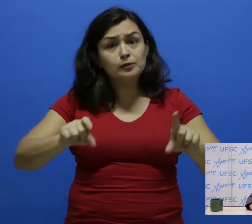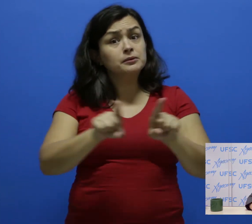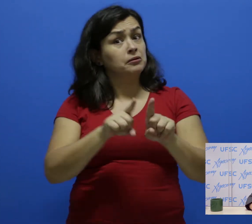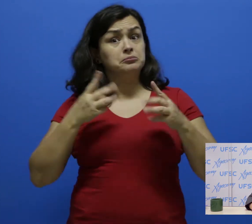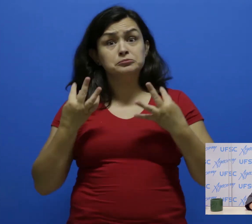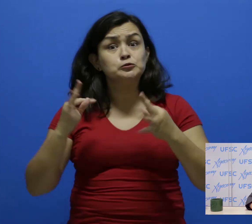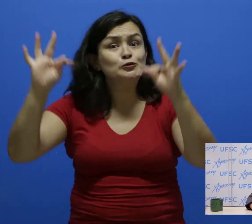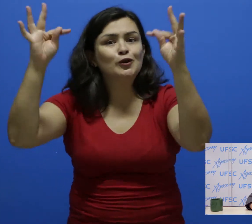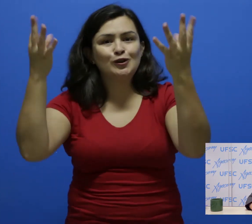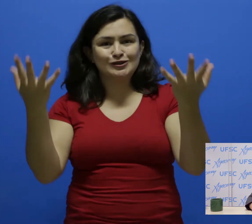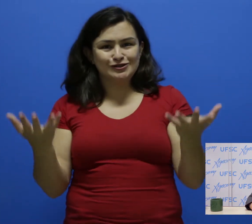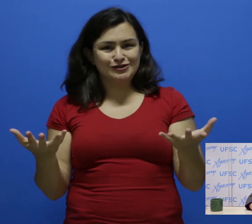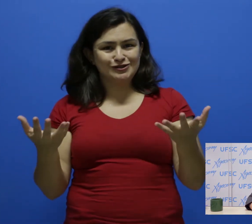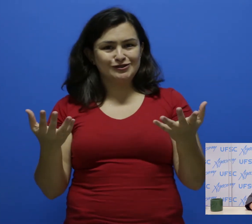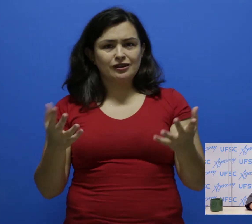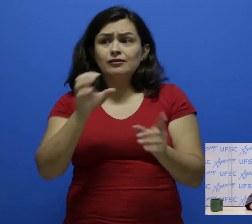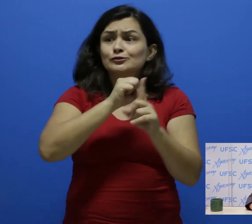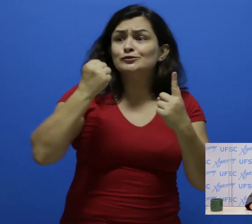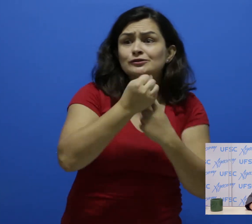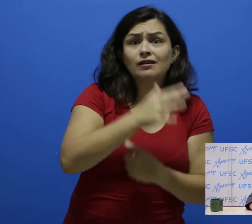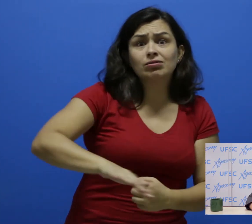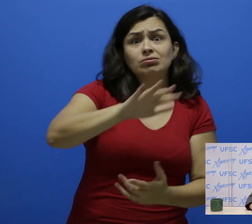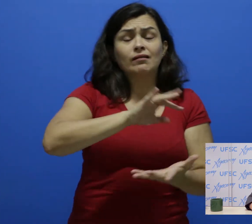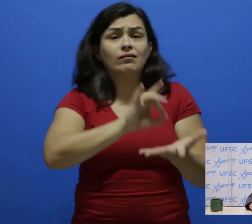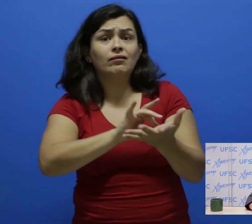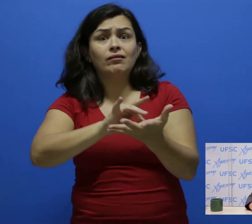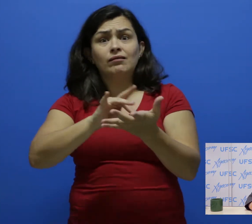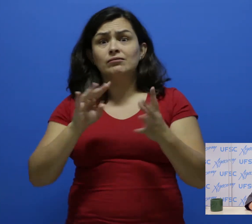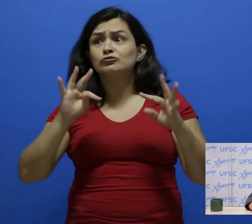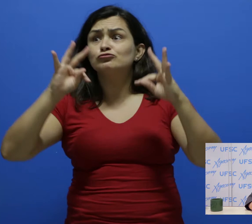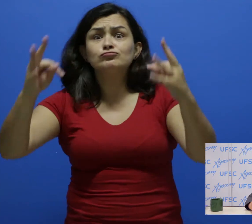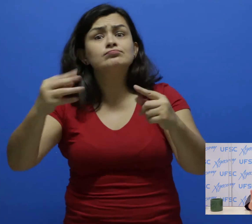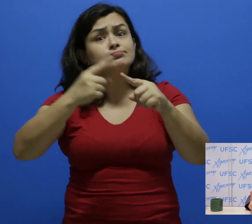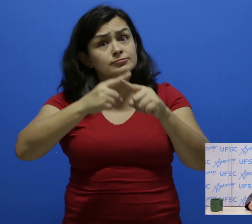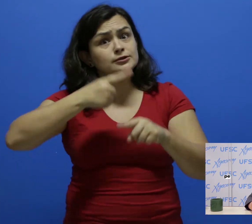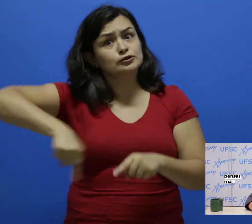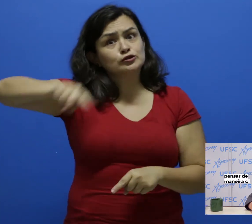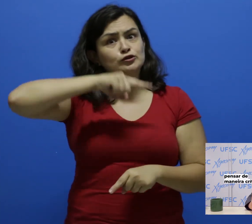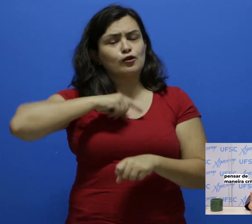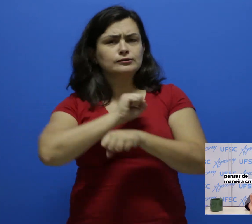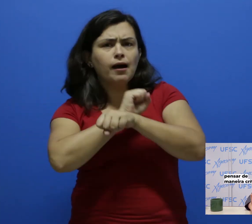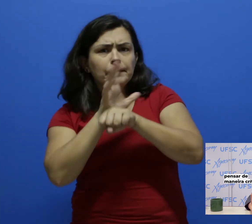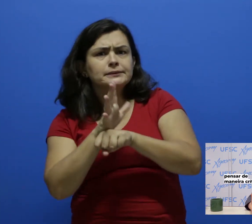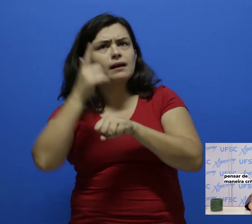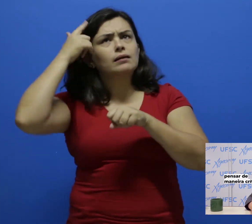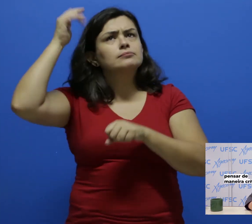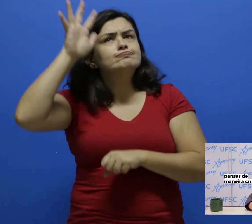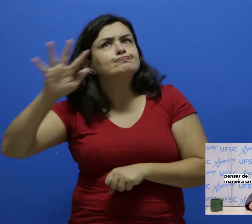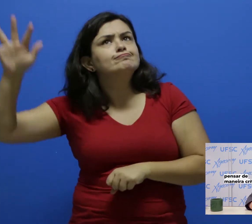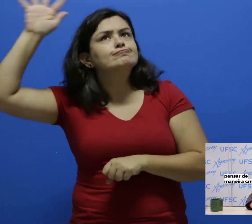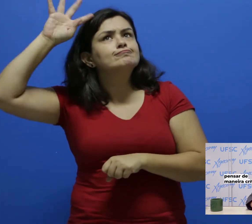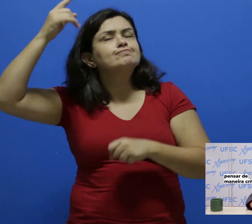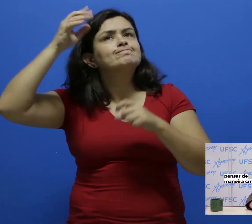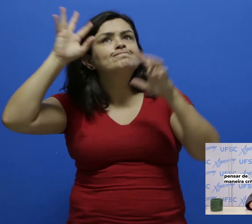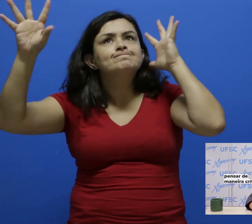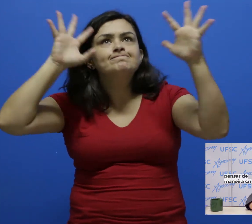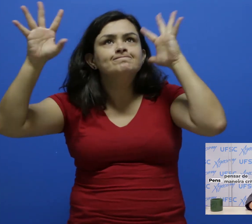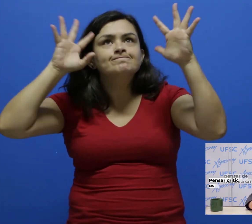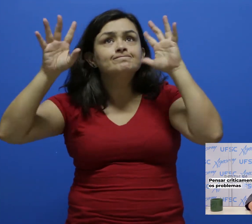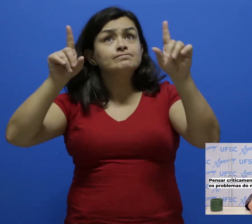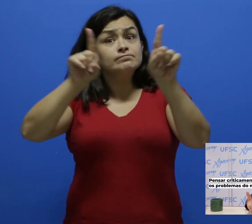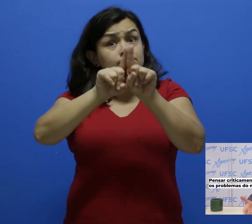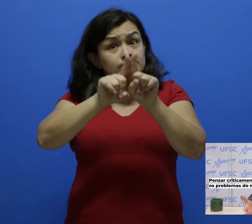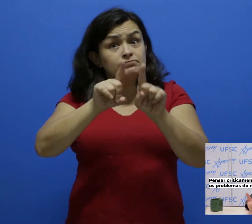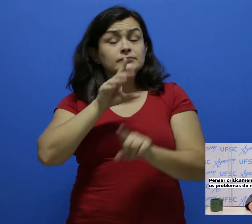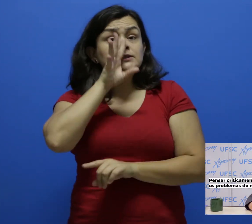inovação tecnológica, porque é isso que nos permitirá não só abstratamente pensar de maneira crítica, mas